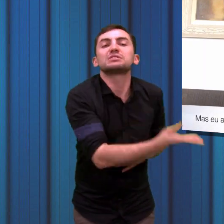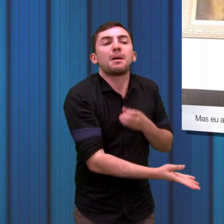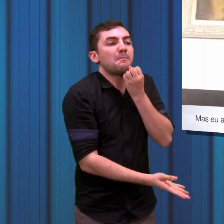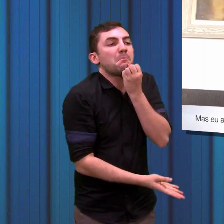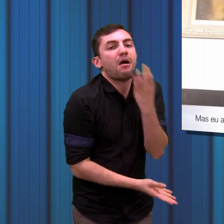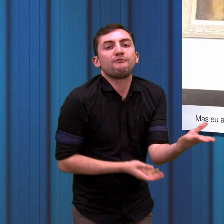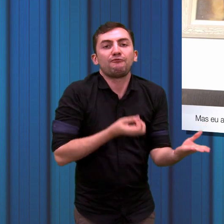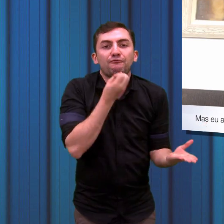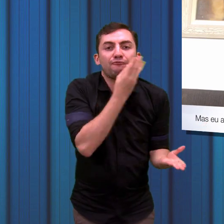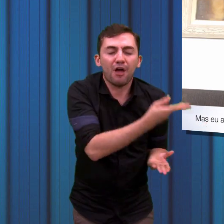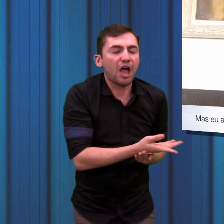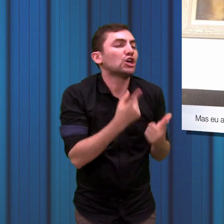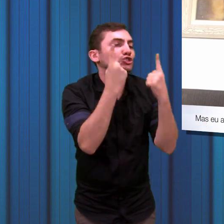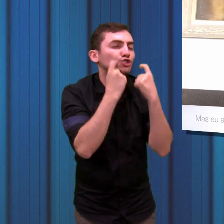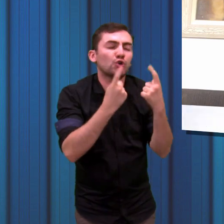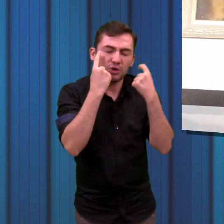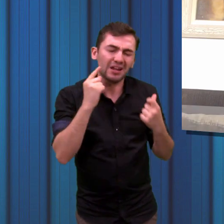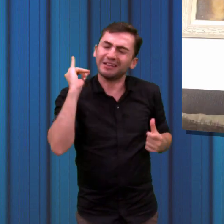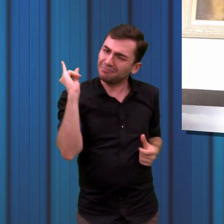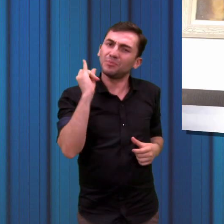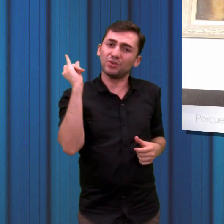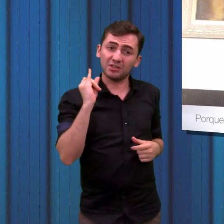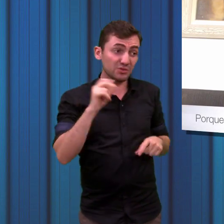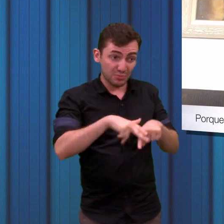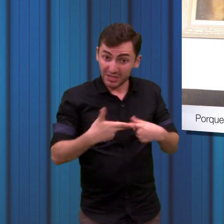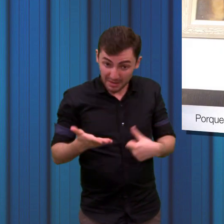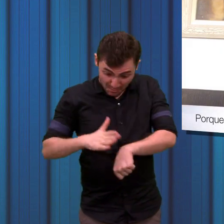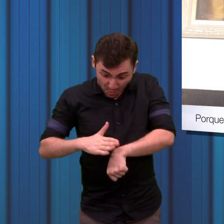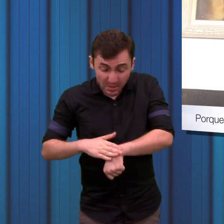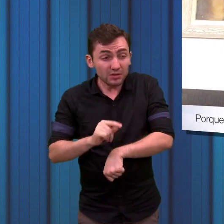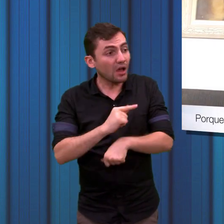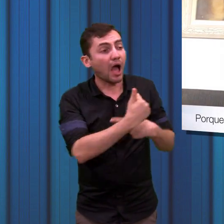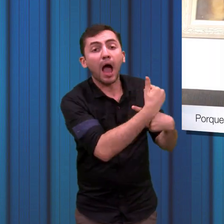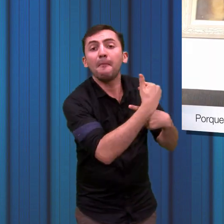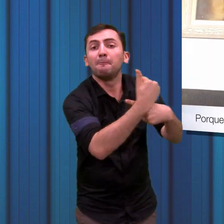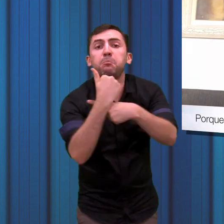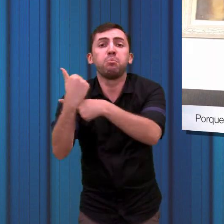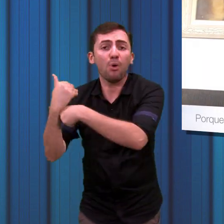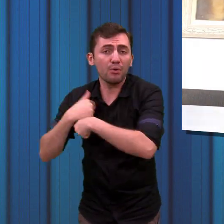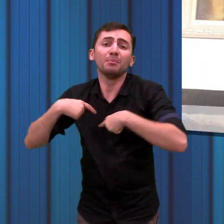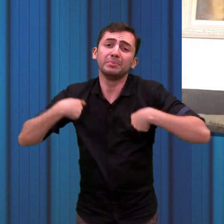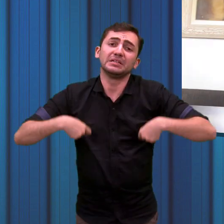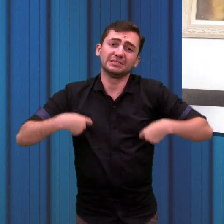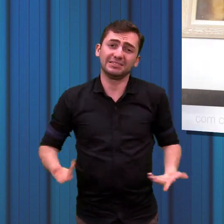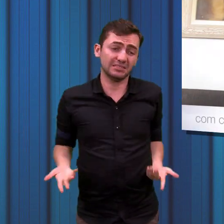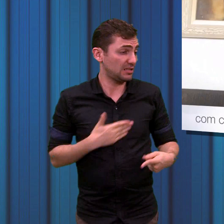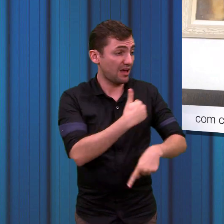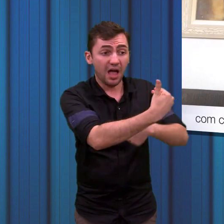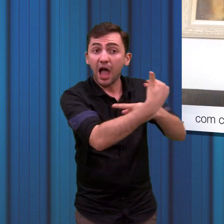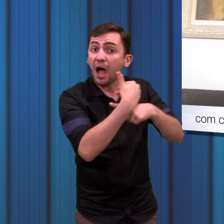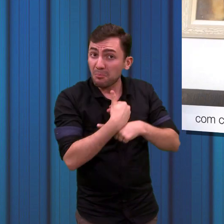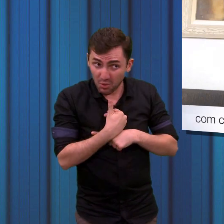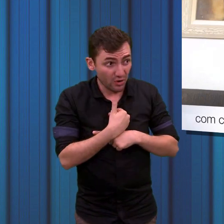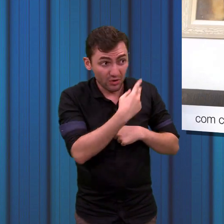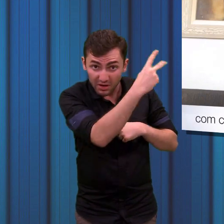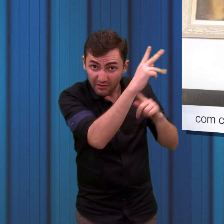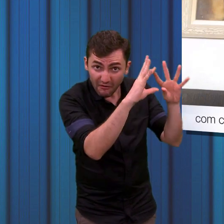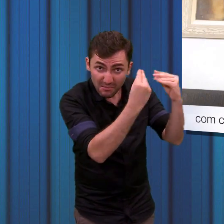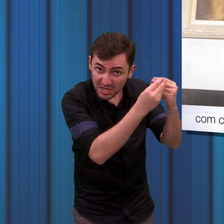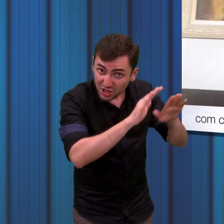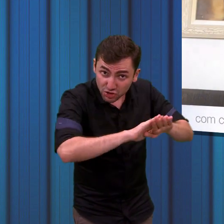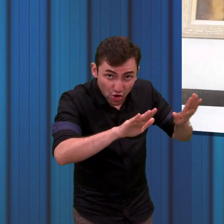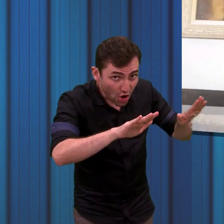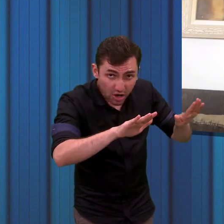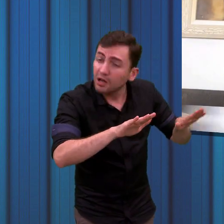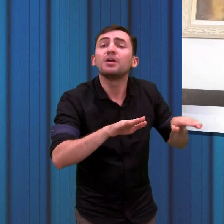poder desabafar, chorar e conversar. Porque tudo que a gente precisa nesse momento é de apoio. Com certeza o apoio muitas vezes